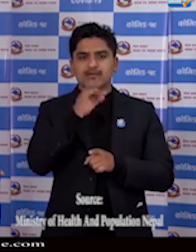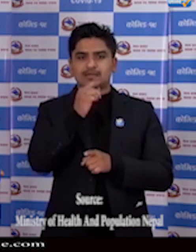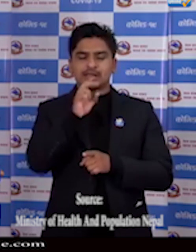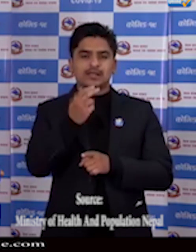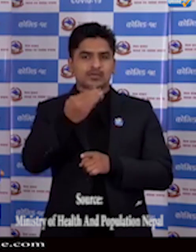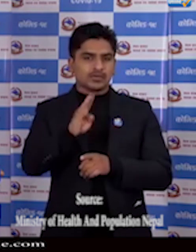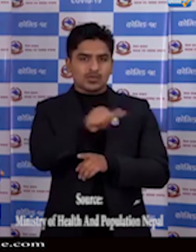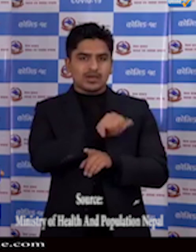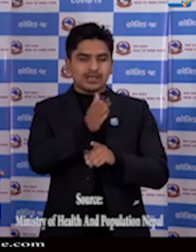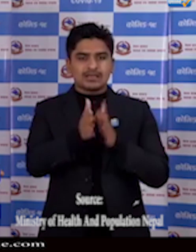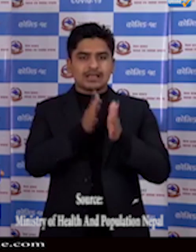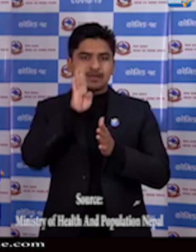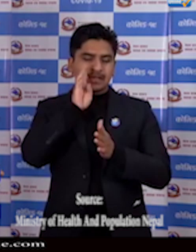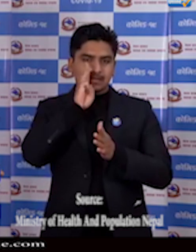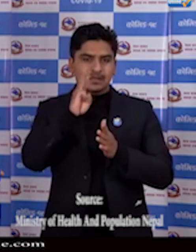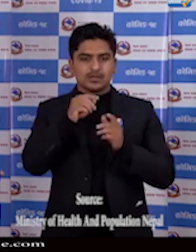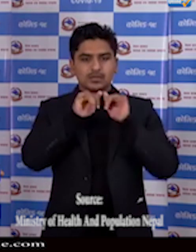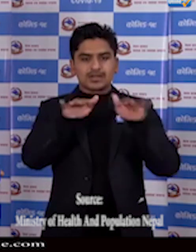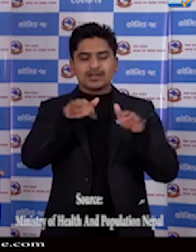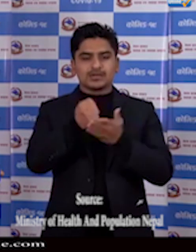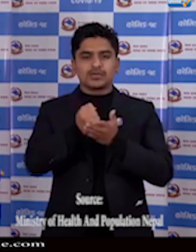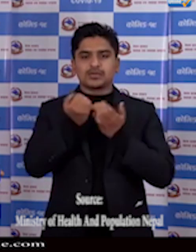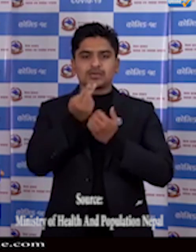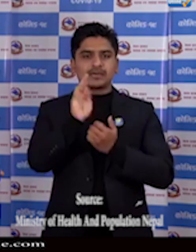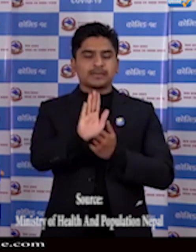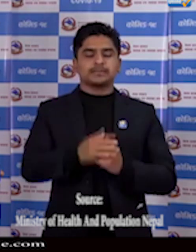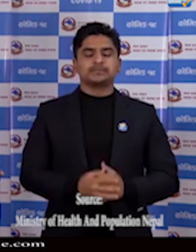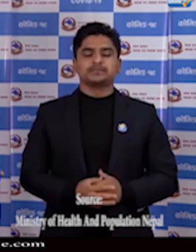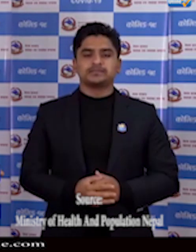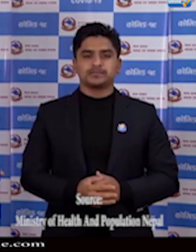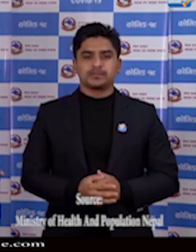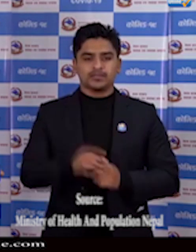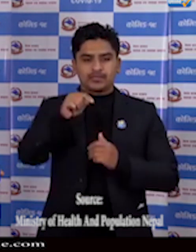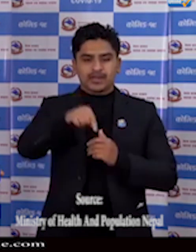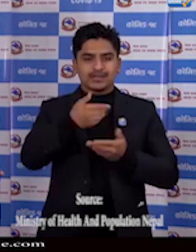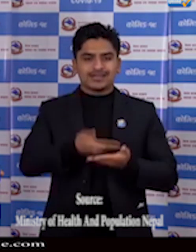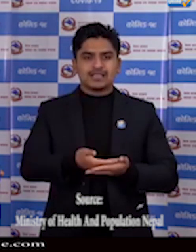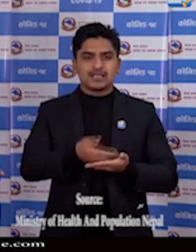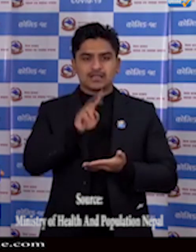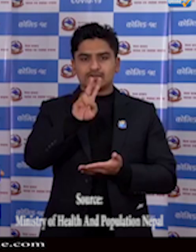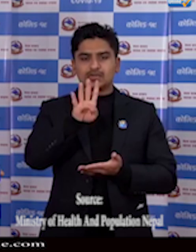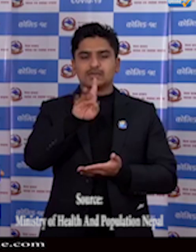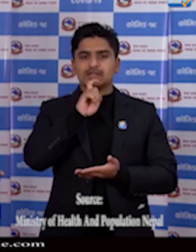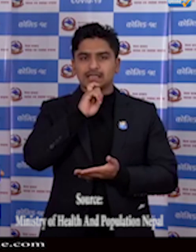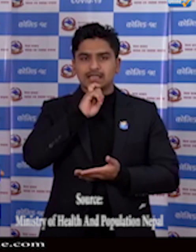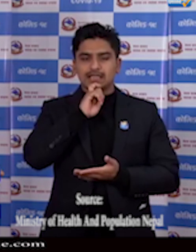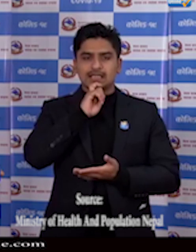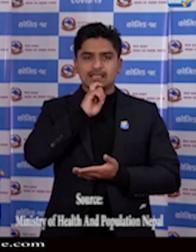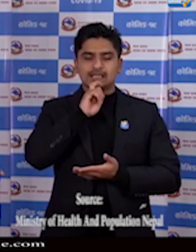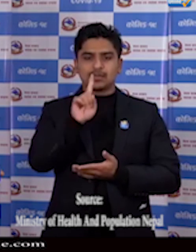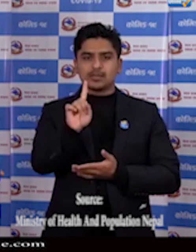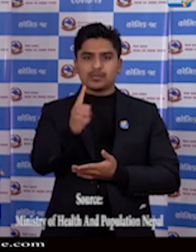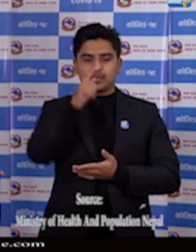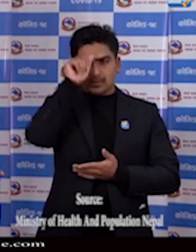हुनुहुन्छ। उहाँले साङ्केतिक भाषामा यो प्रसारणलाई सहयोग गरिराख्नु भएको छ। आज जेठको 24 गते